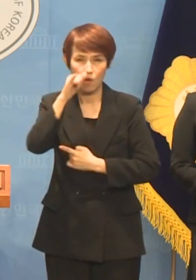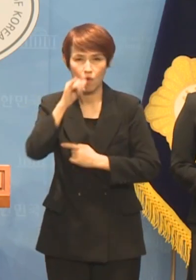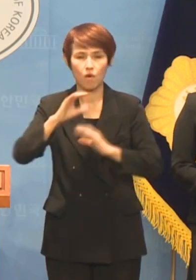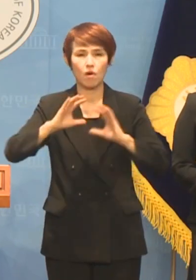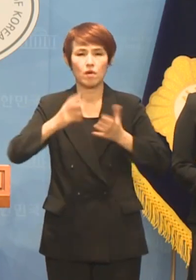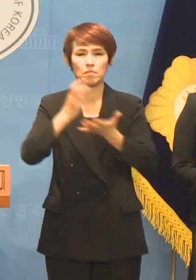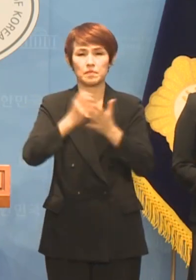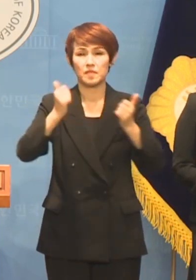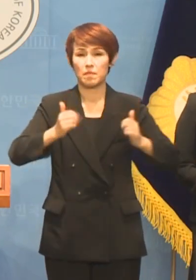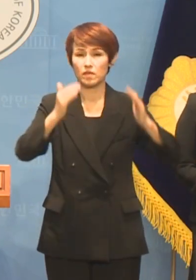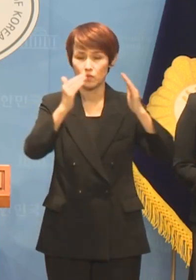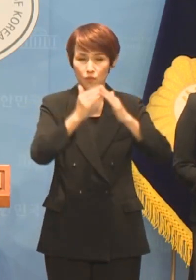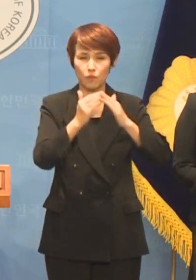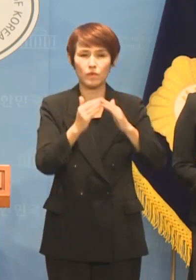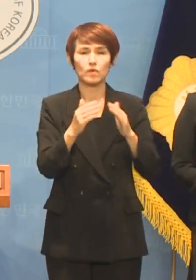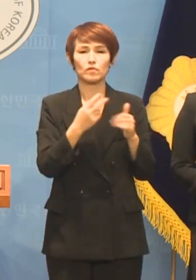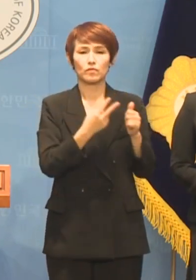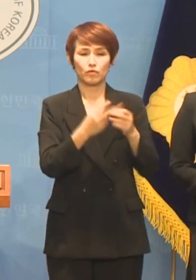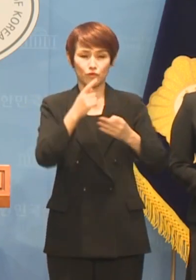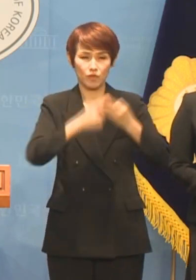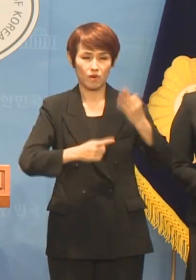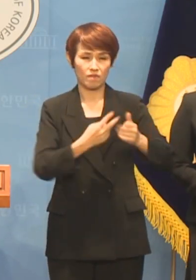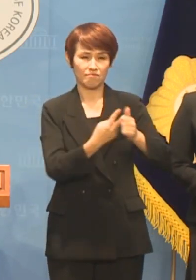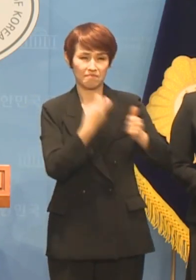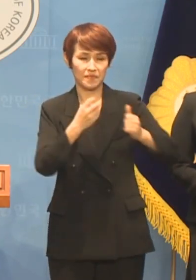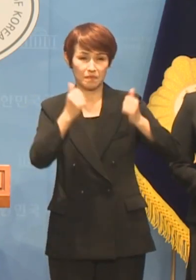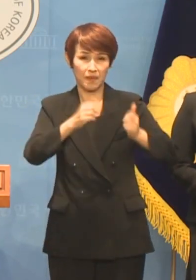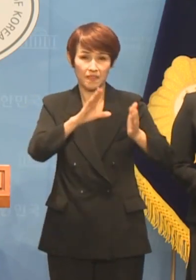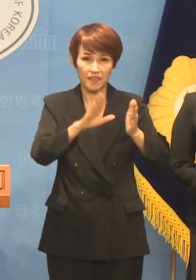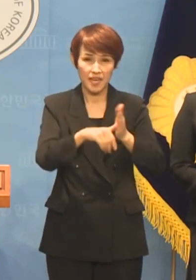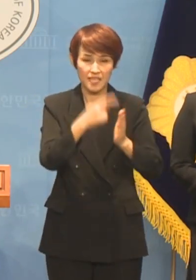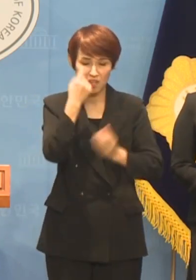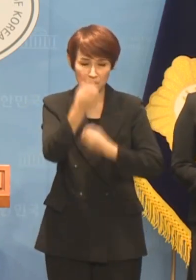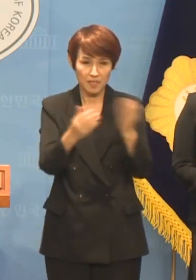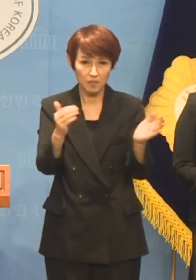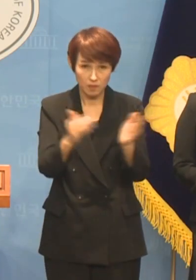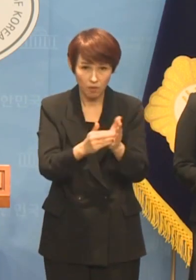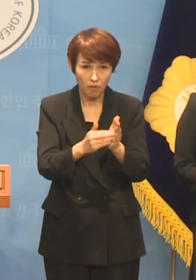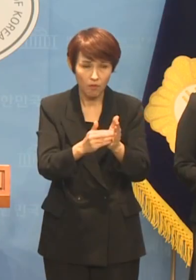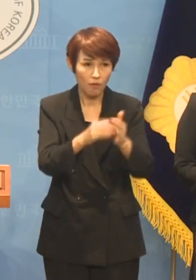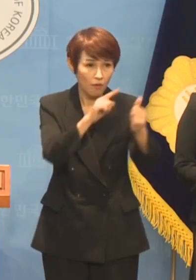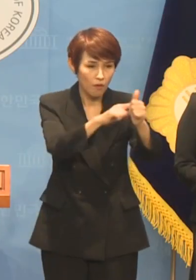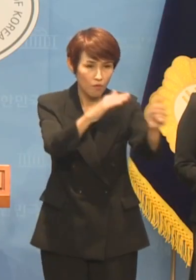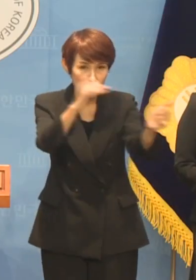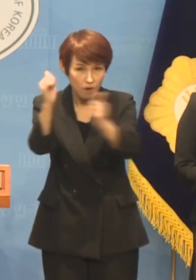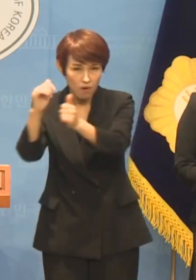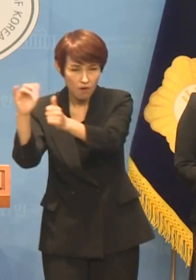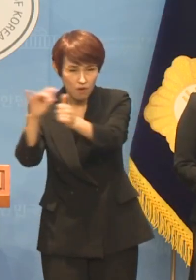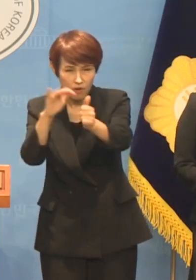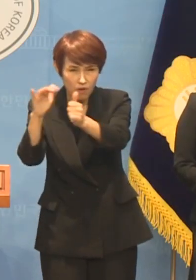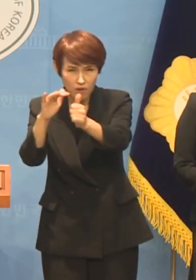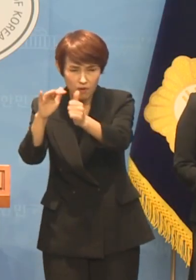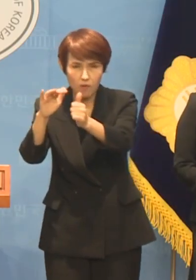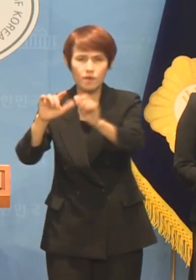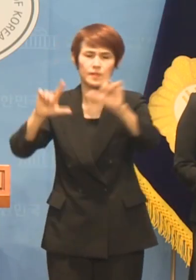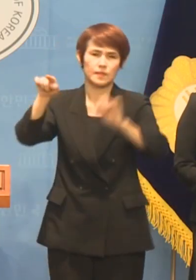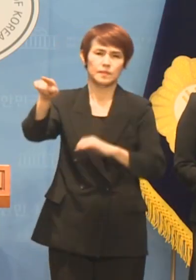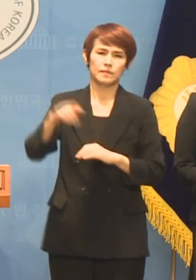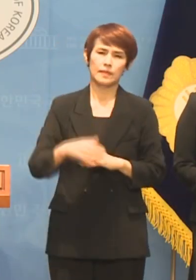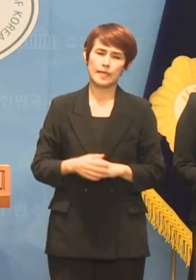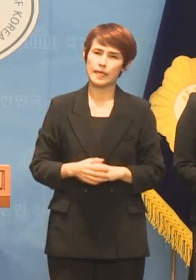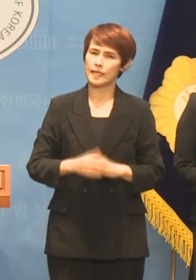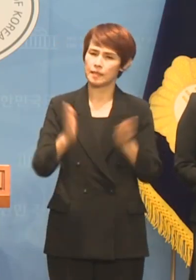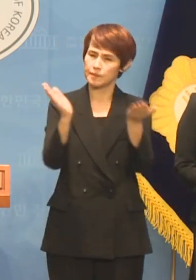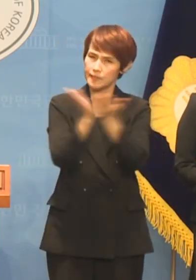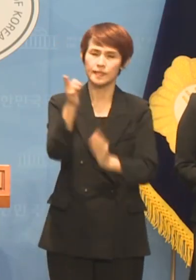윤석열 탄핵 심판에서 증언을 마친 증인을 자신의 방으로 불러 회유하려고 했습니다. 매우